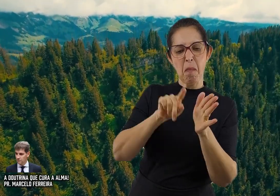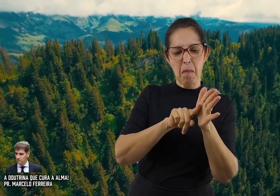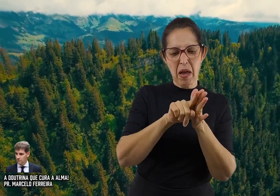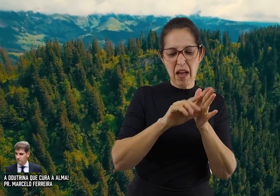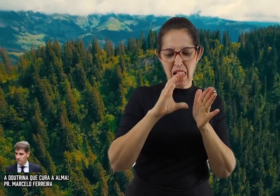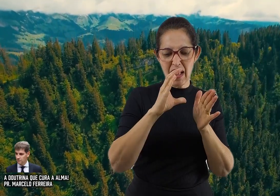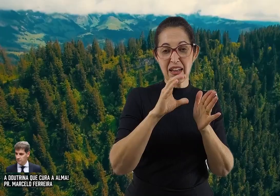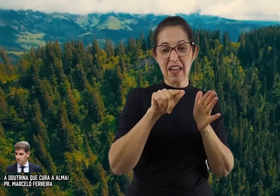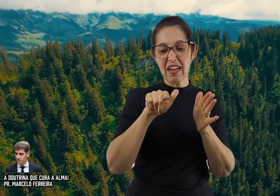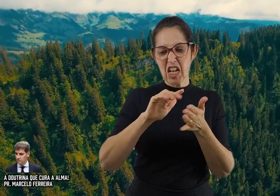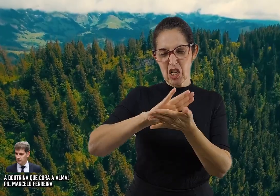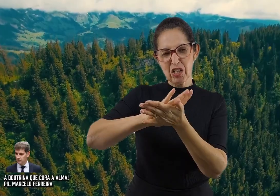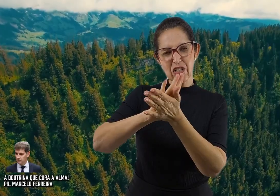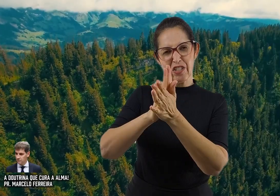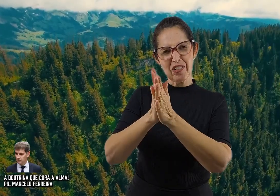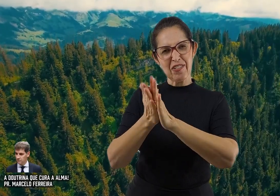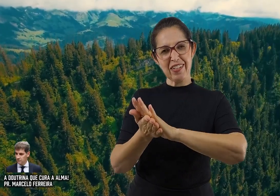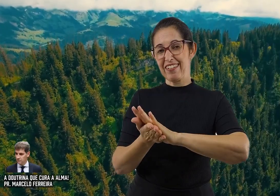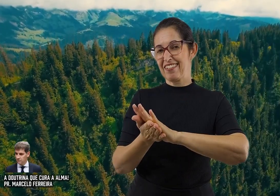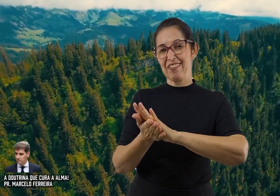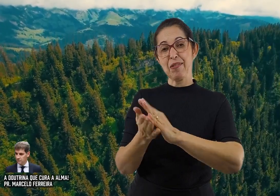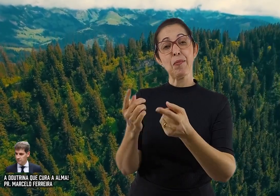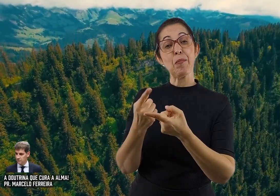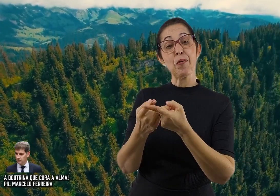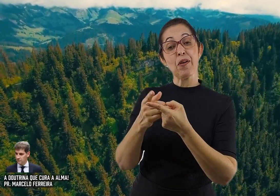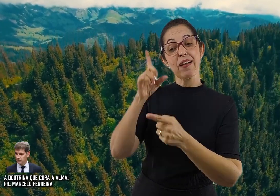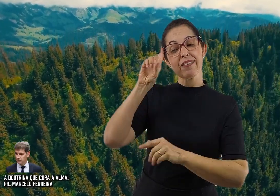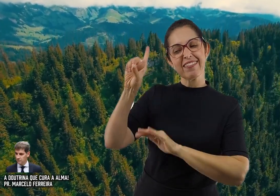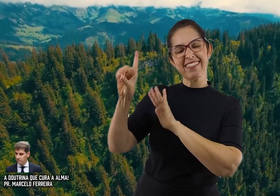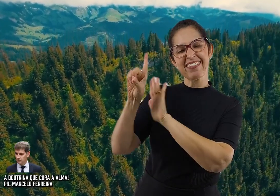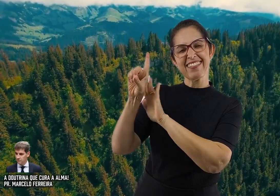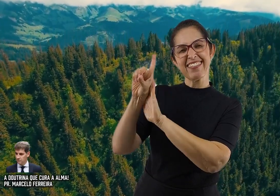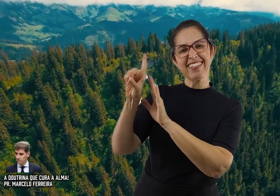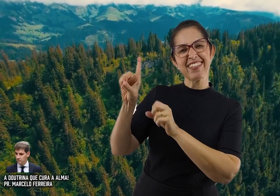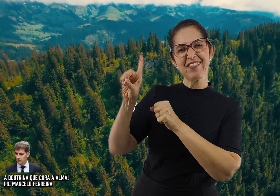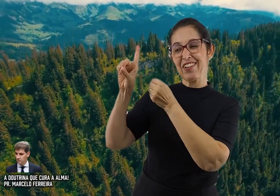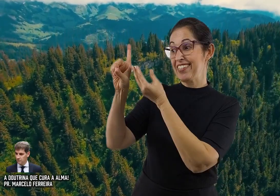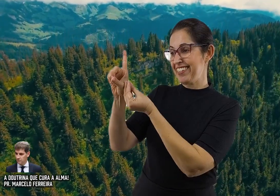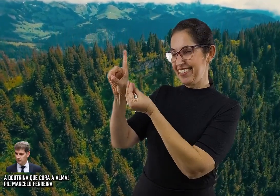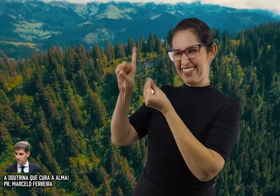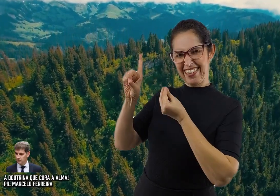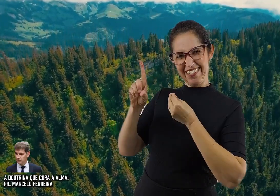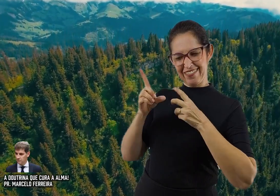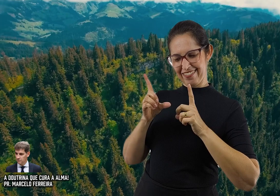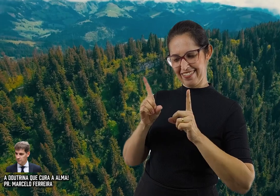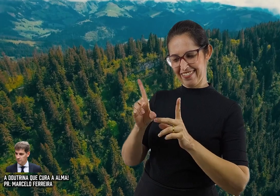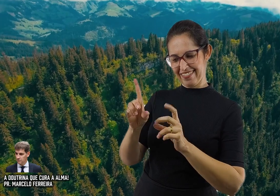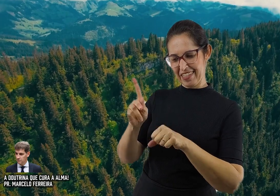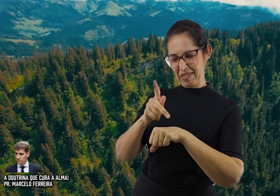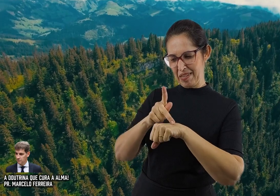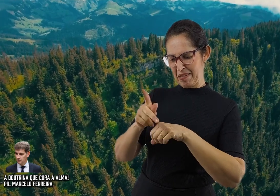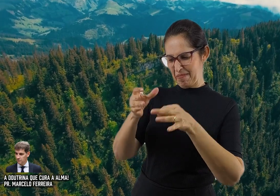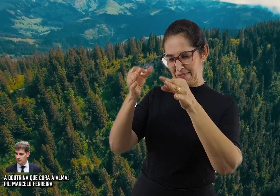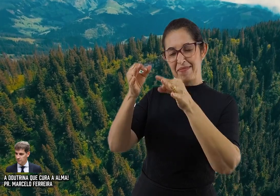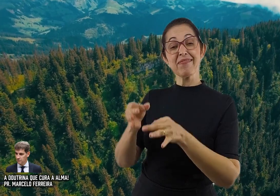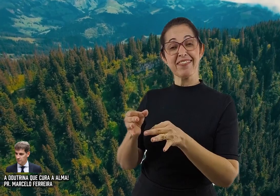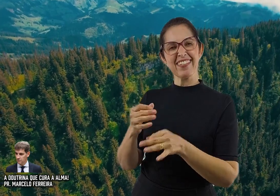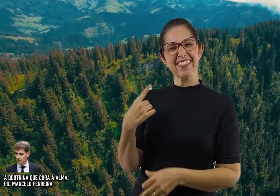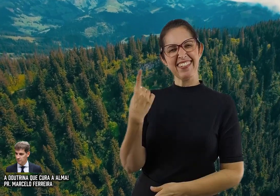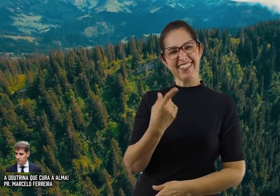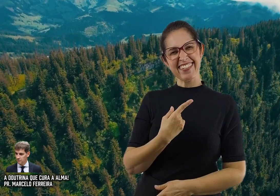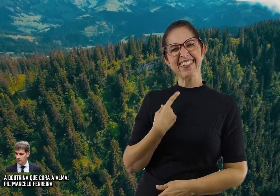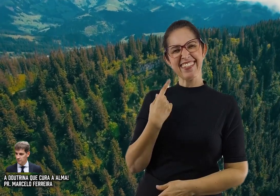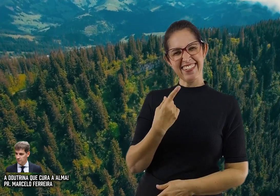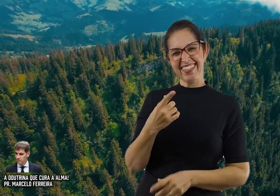forte, porque o nosso Deus é forte. E são doutrinas que vêm do Senhor. E a igreja, a doutrina para nós